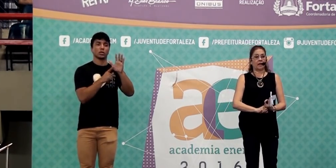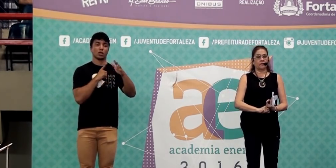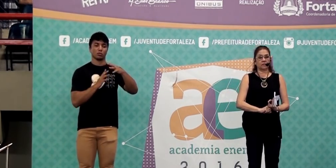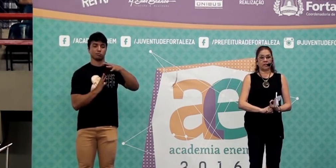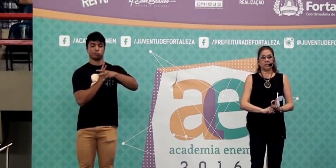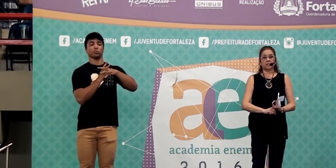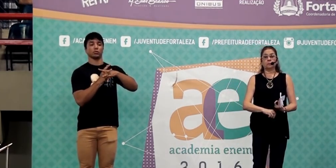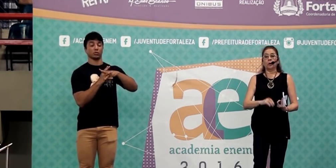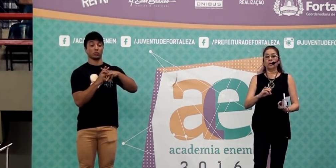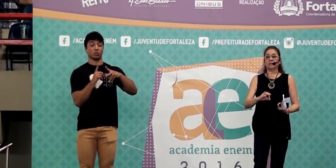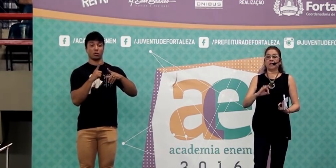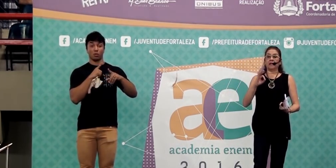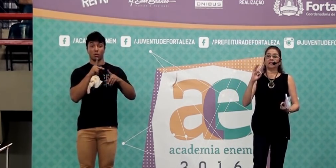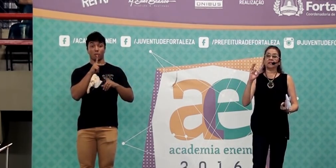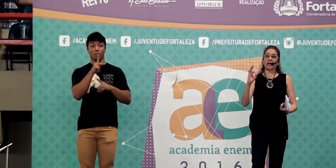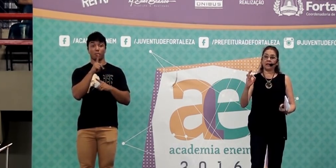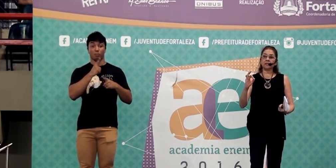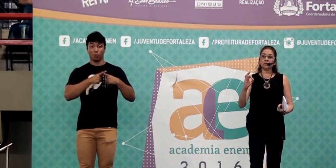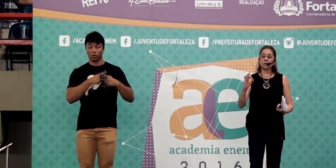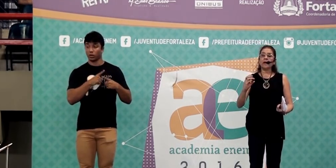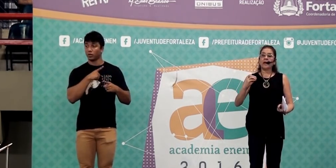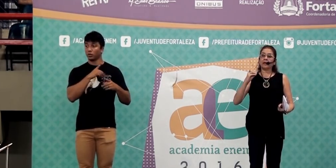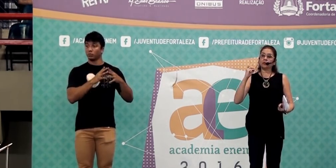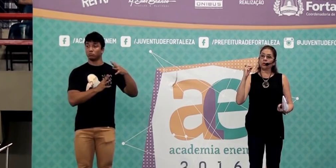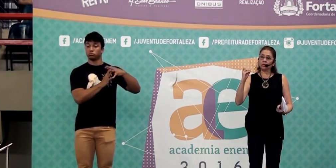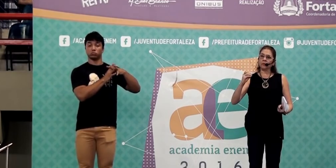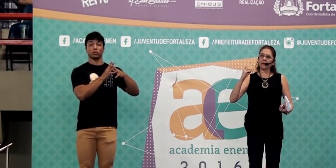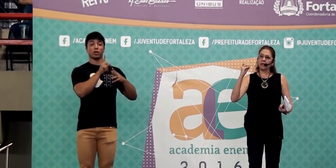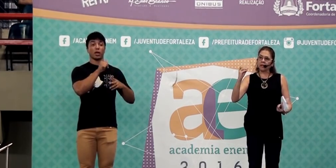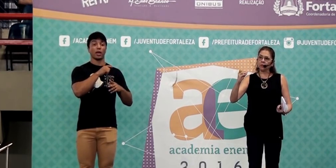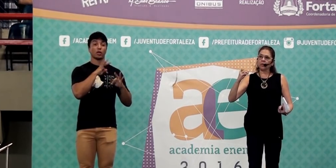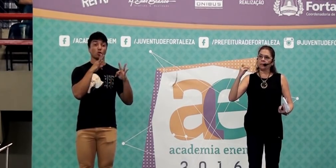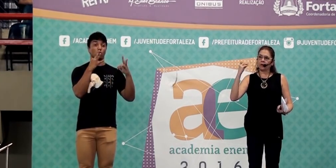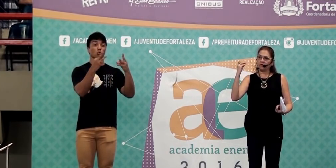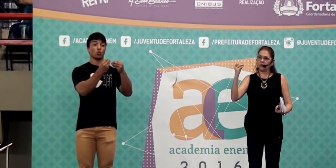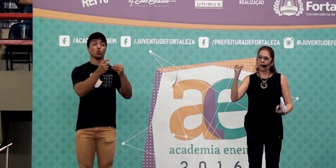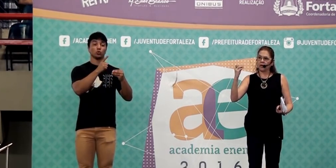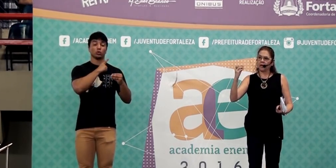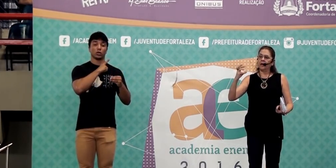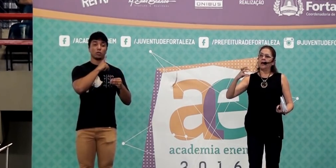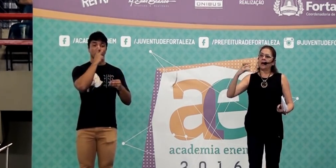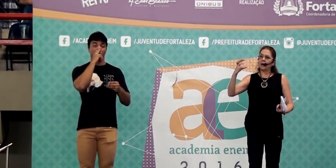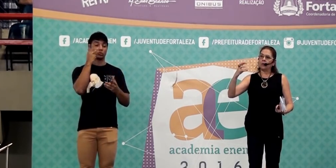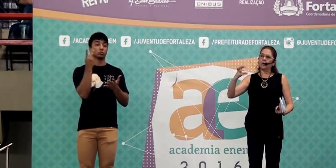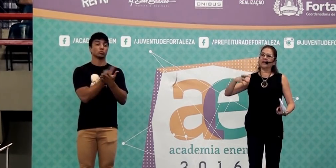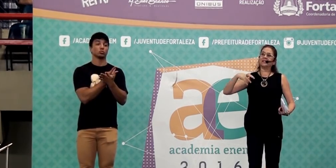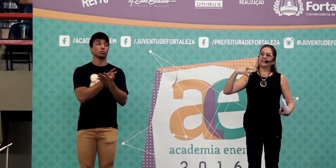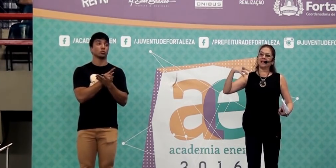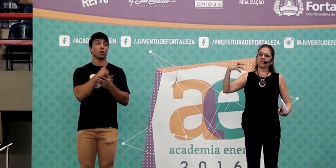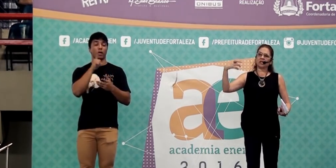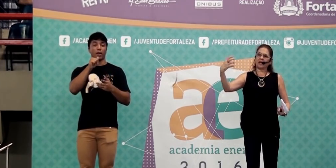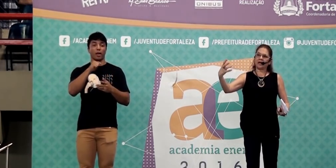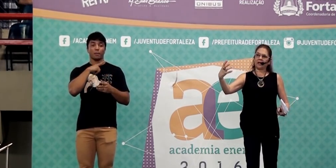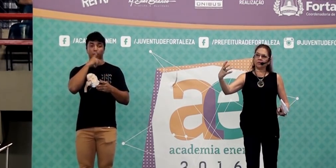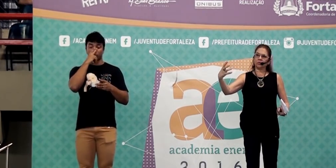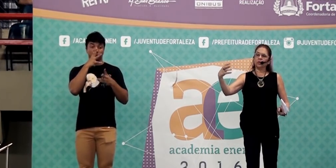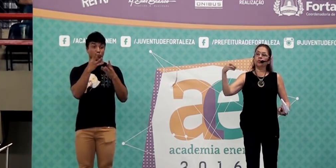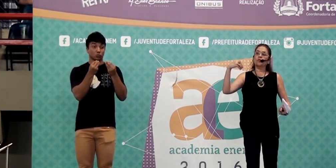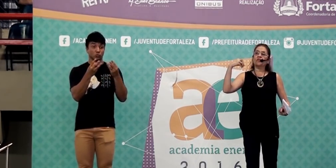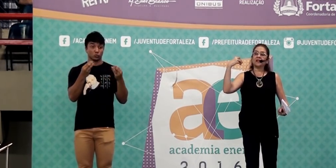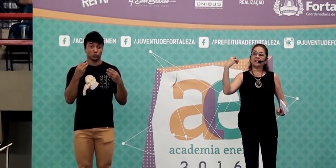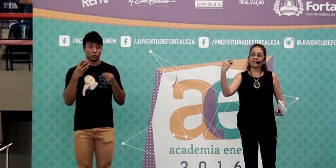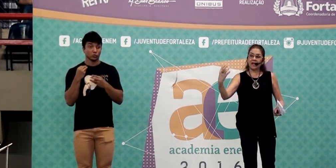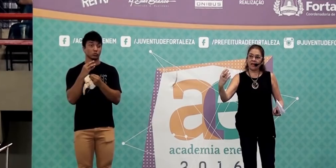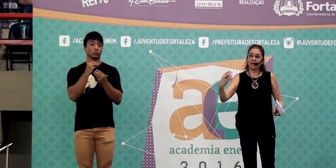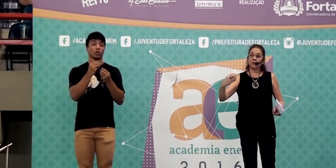excesso, aí você diz, pois excesso é tudo aquilo que provoca algo exagerado